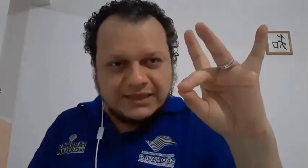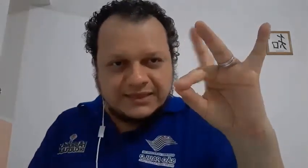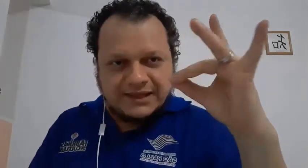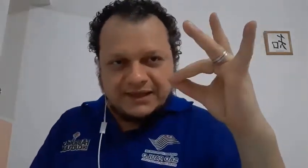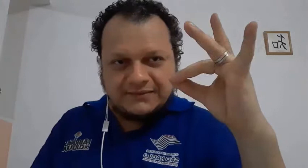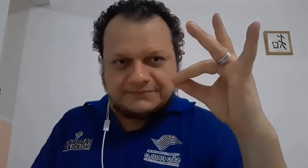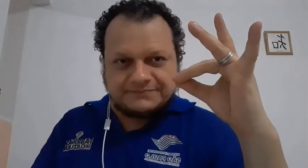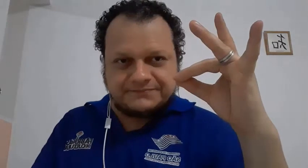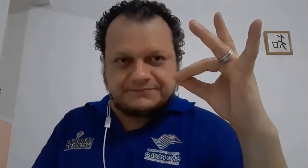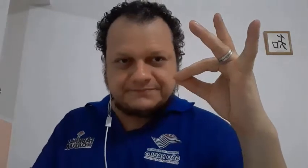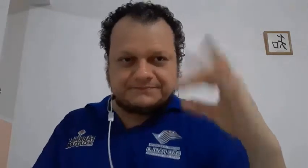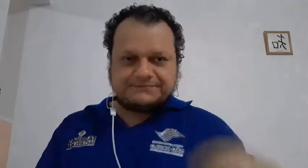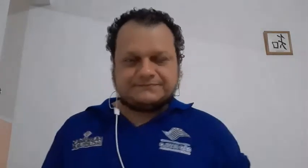D.